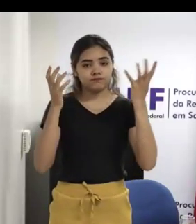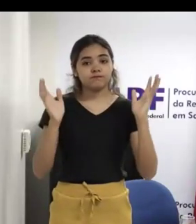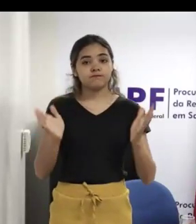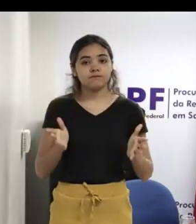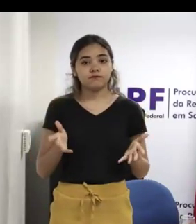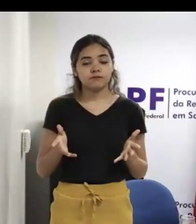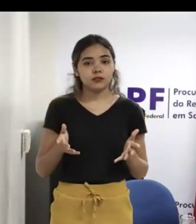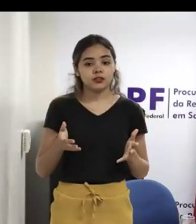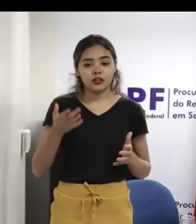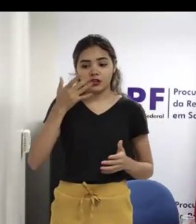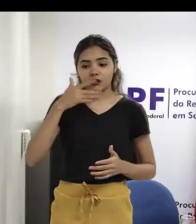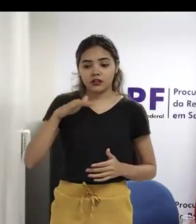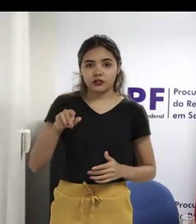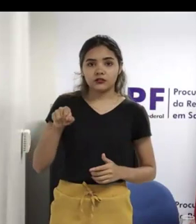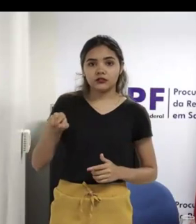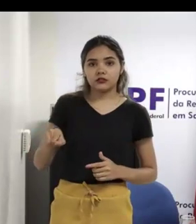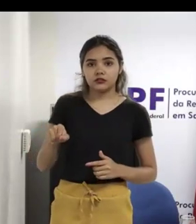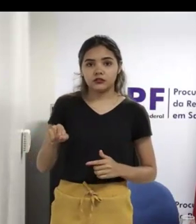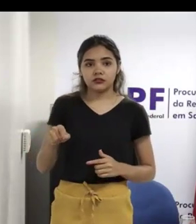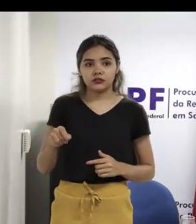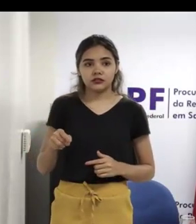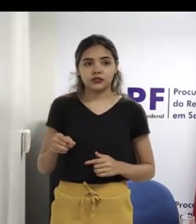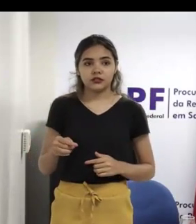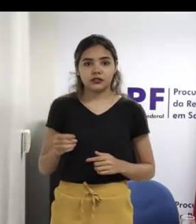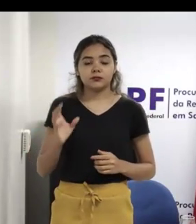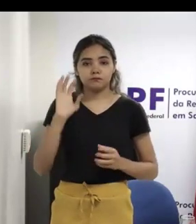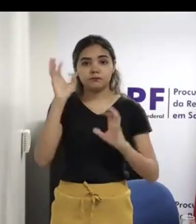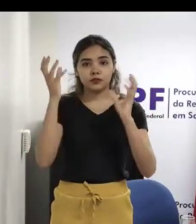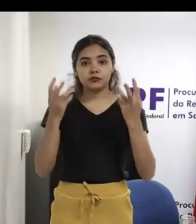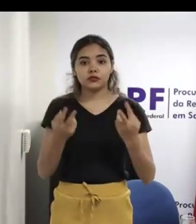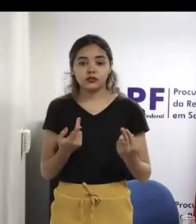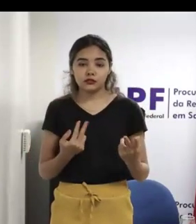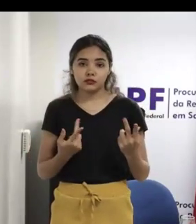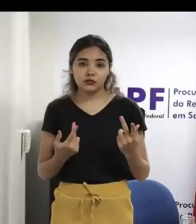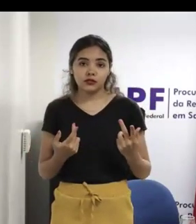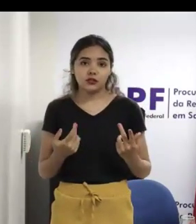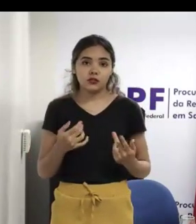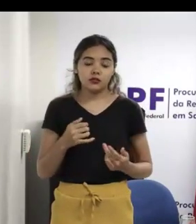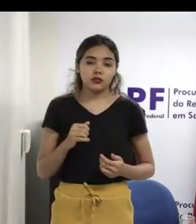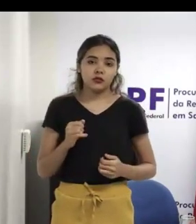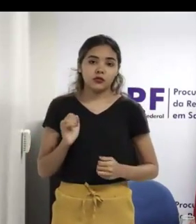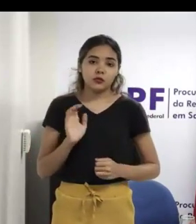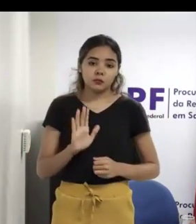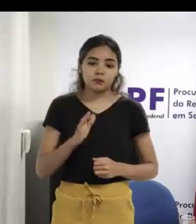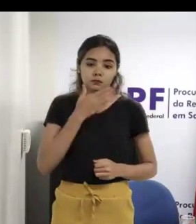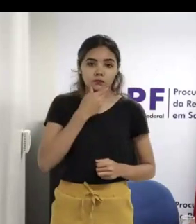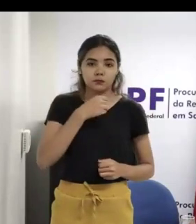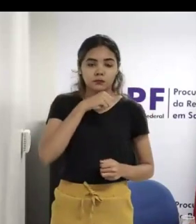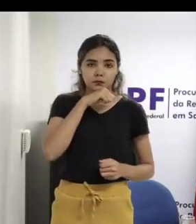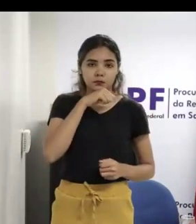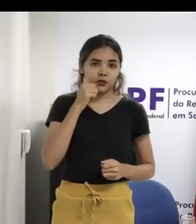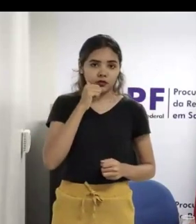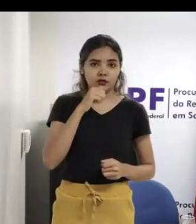eh passou por isso a família soube era um pai por exemplo né e e a mãe por